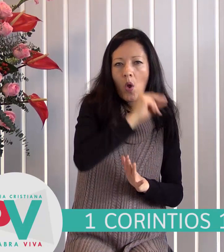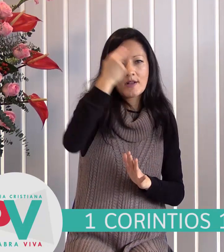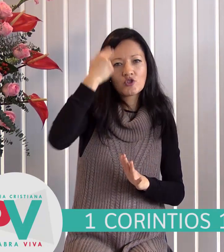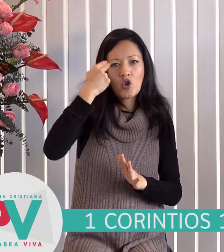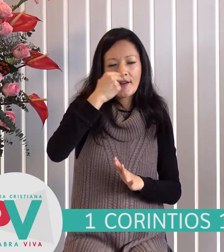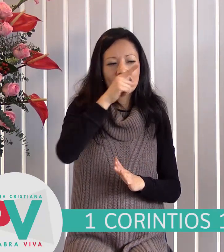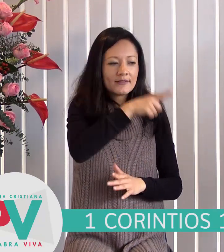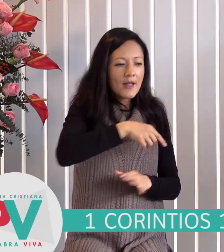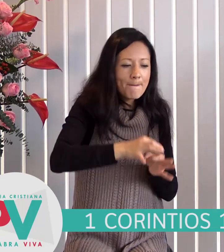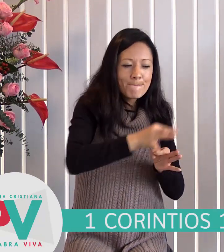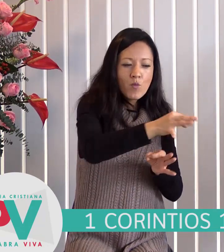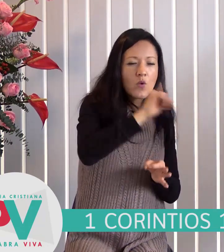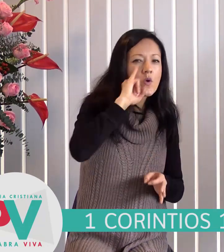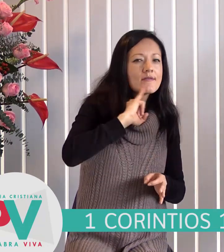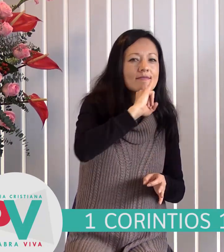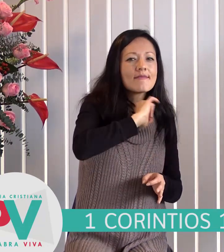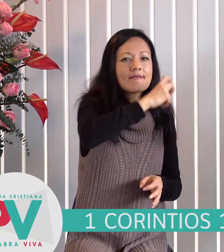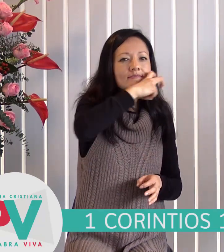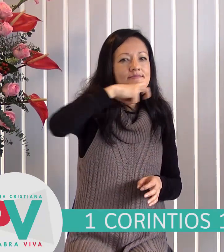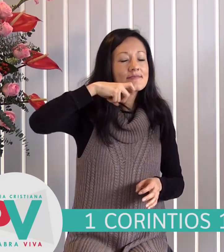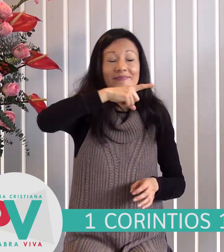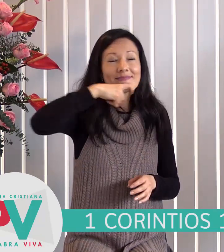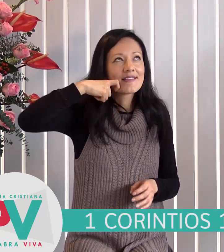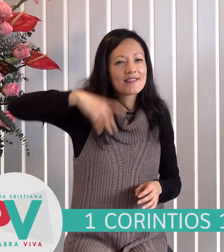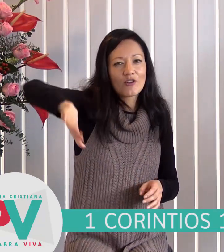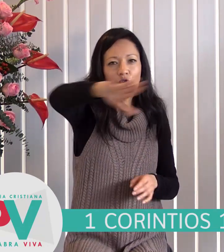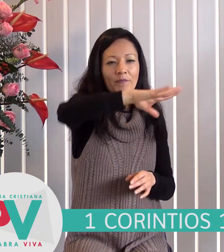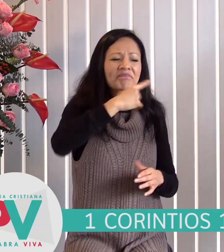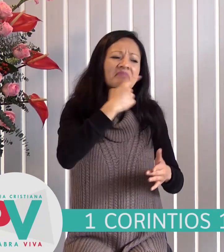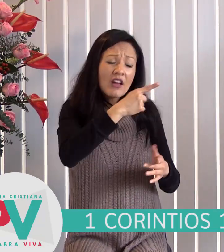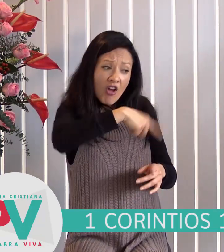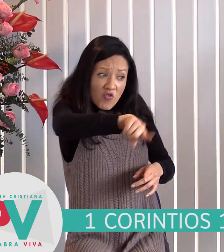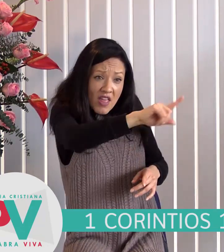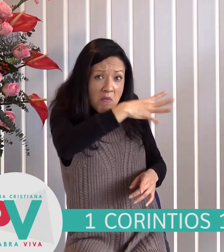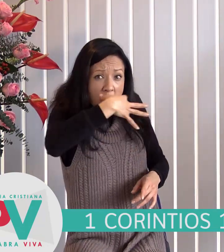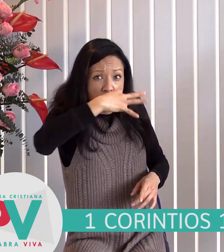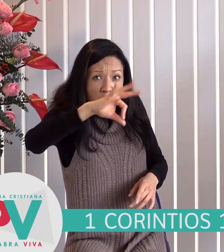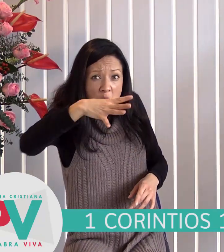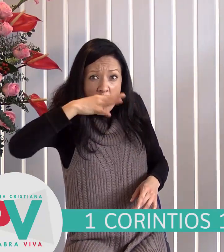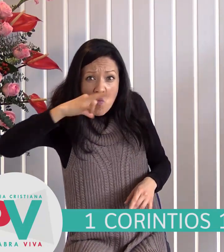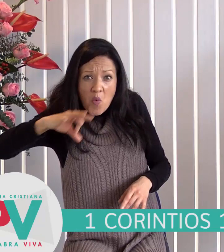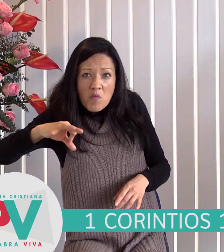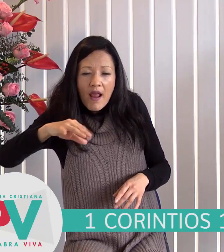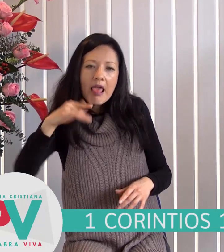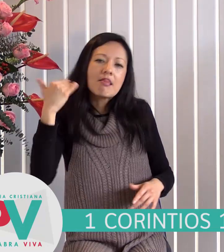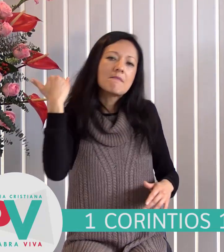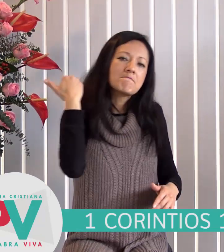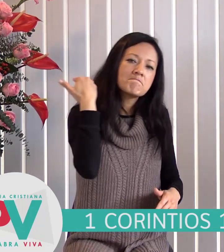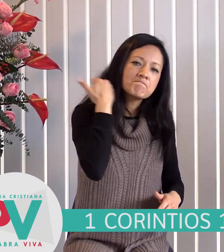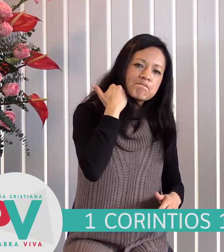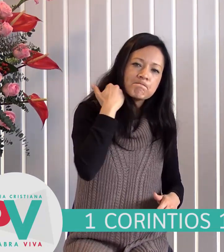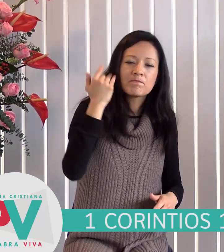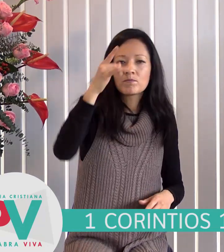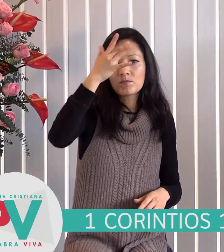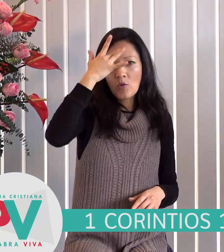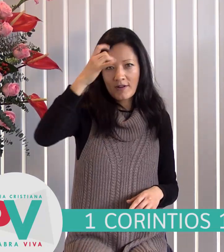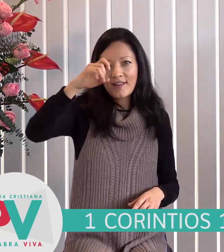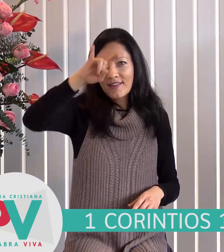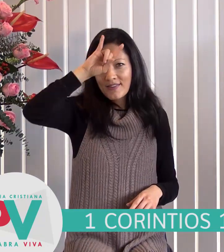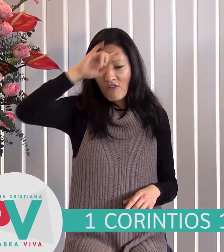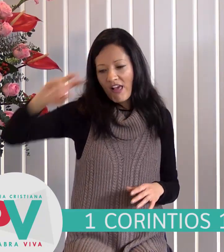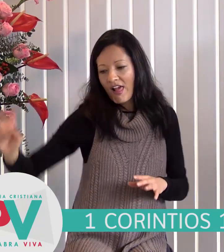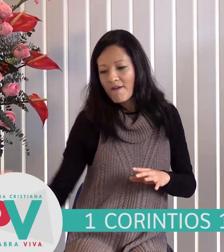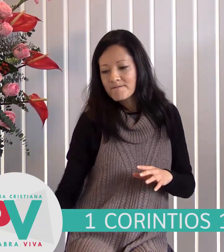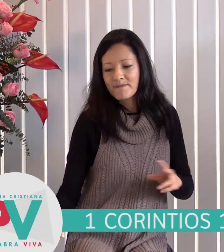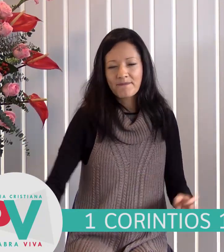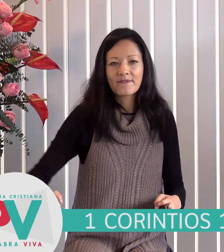ni murmuréis como algunos de ellos murmuraron y perecieron por el destructor. Estas cosas les acontecieron